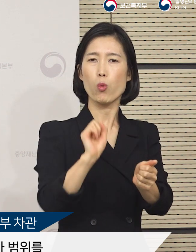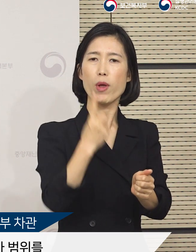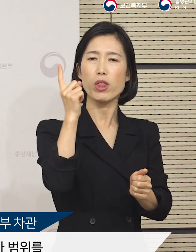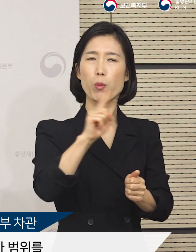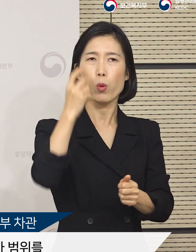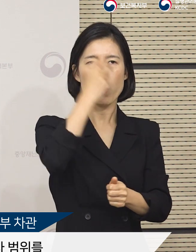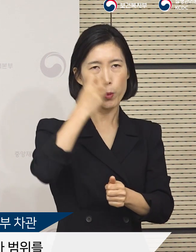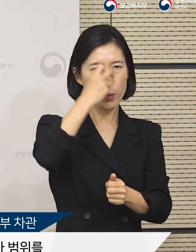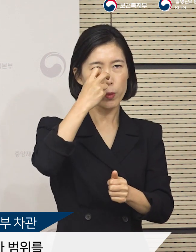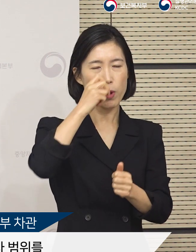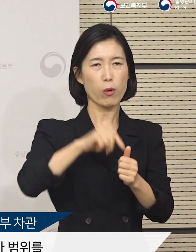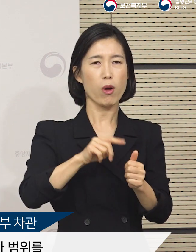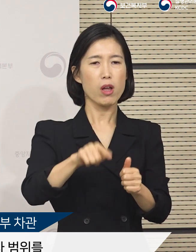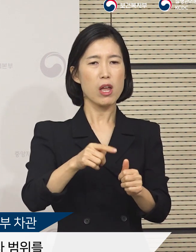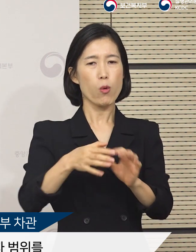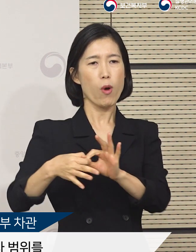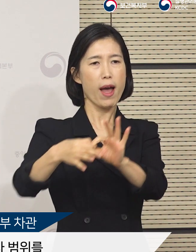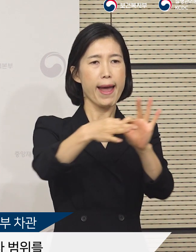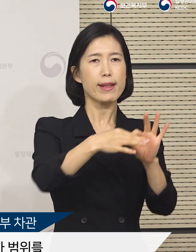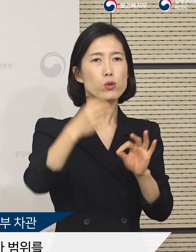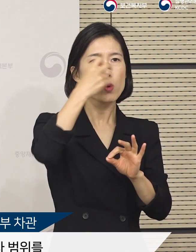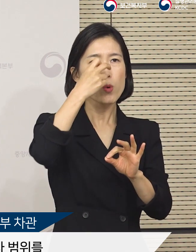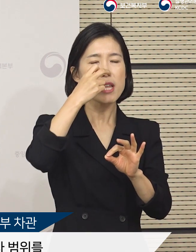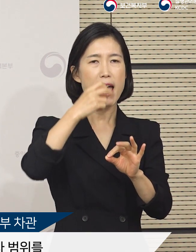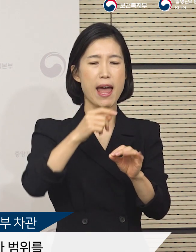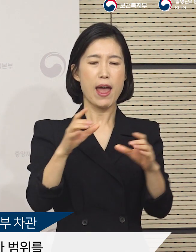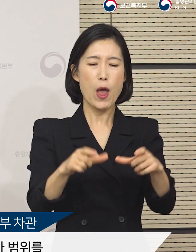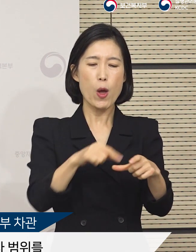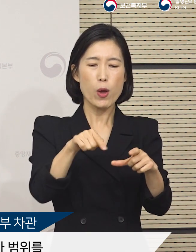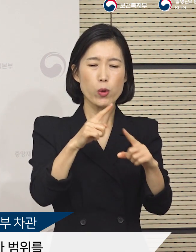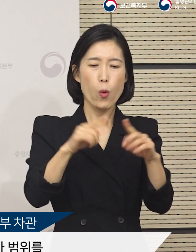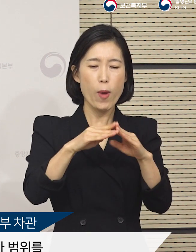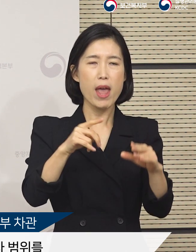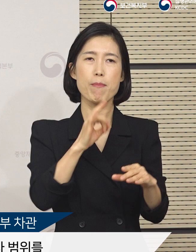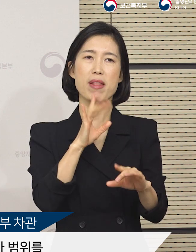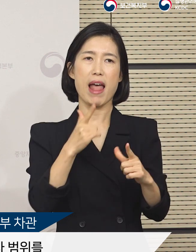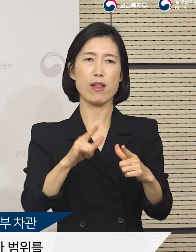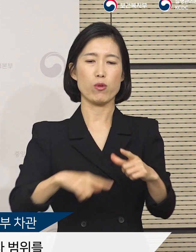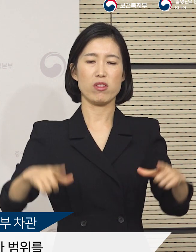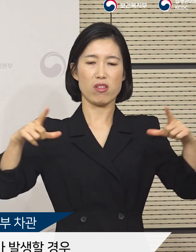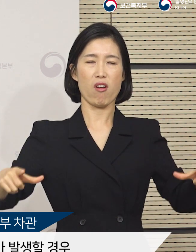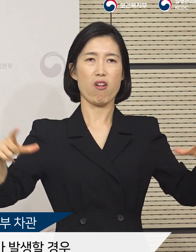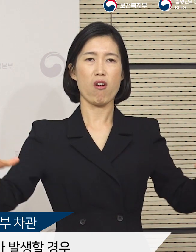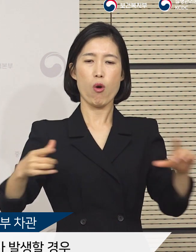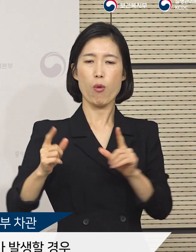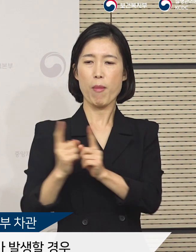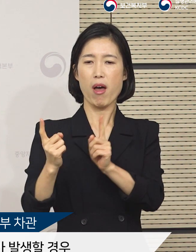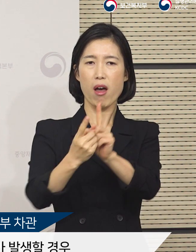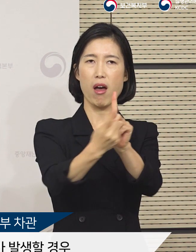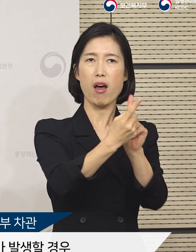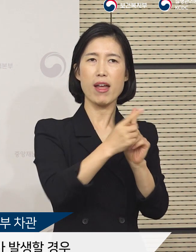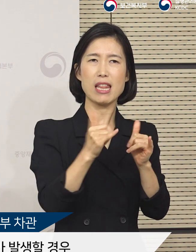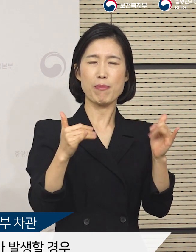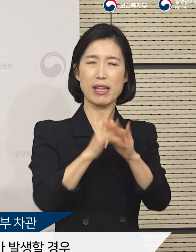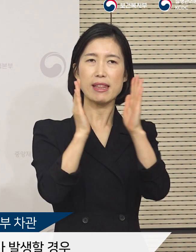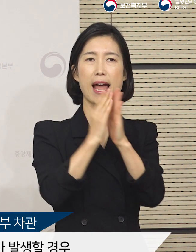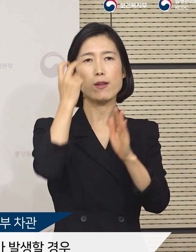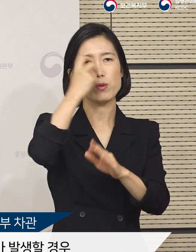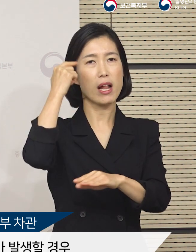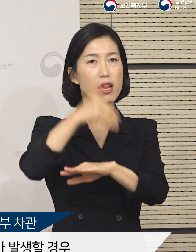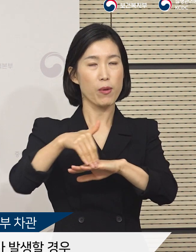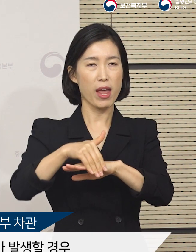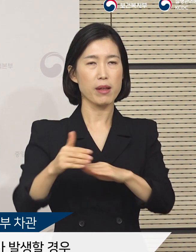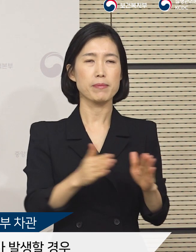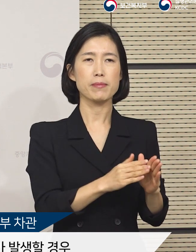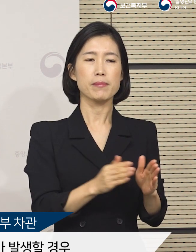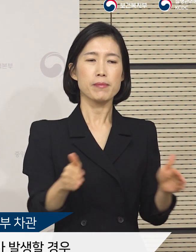시설들보다 넓게 설정하여 검사를 실시하기로 하였습니다. 밀폐된 장소에서 다수가